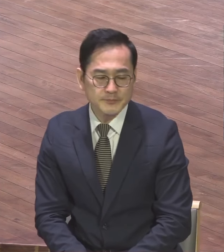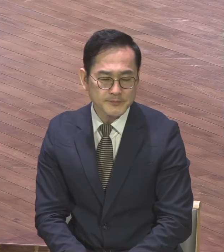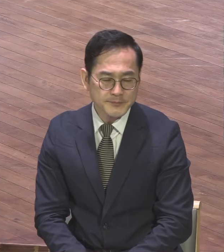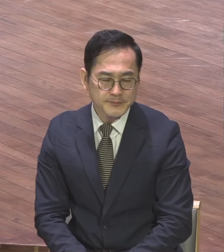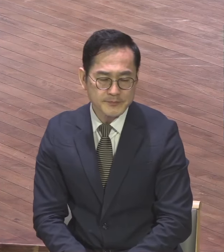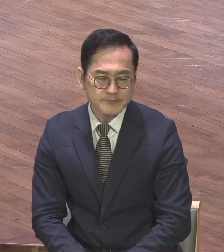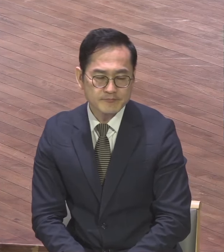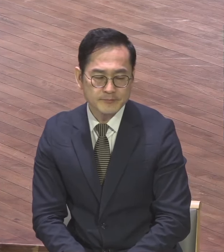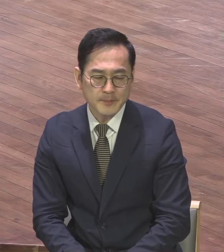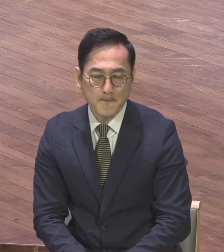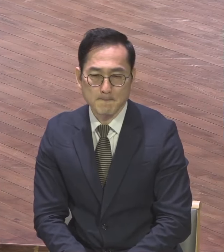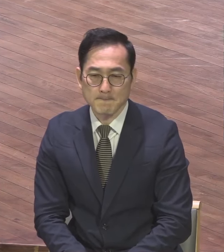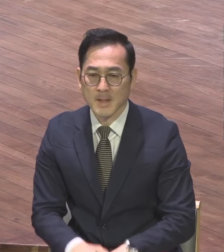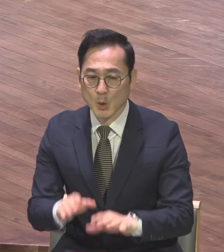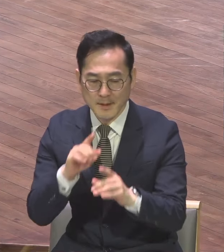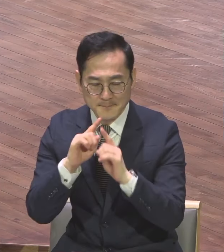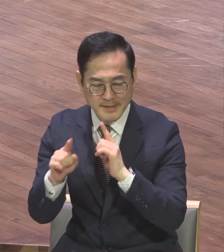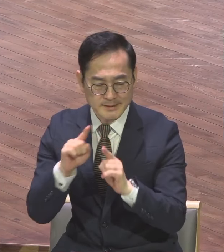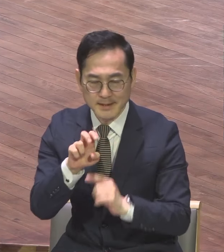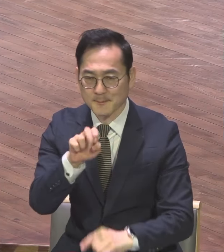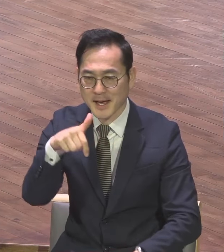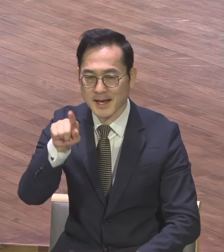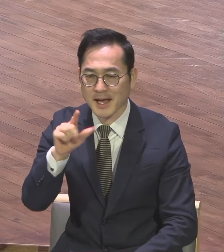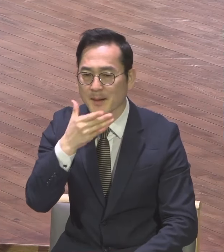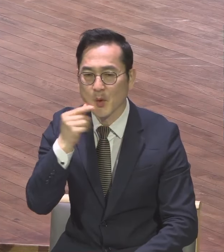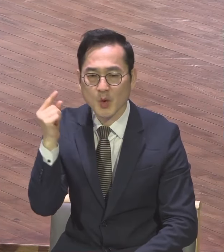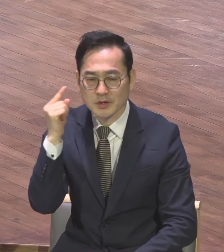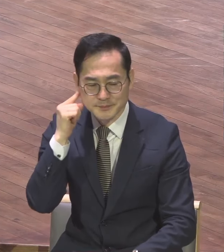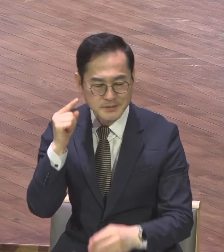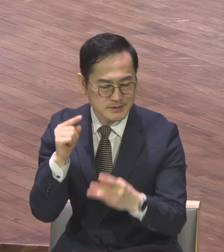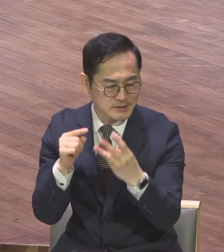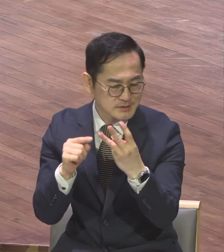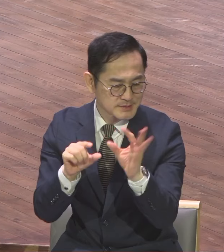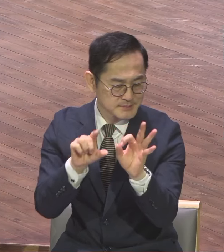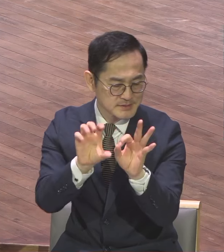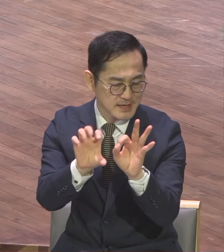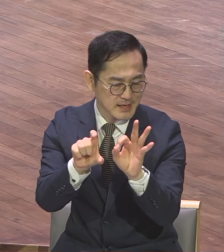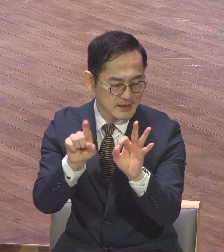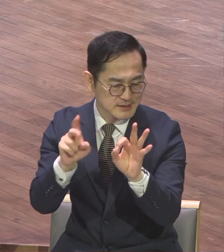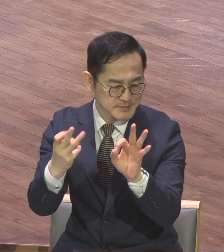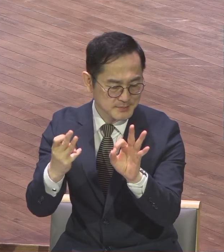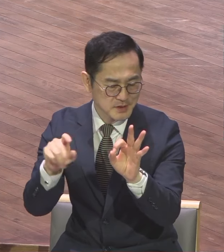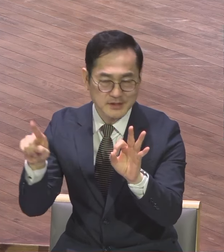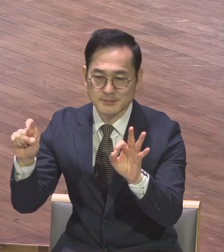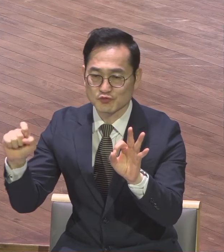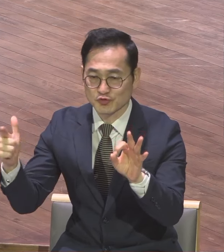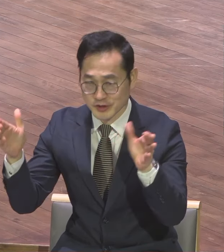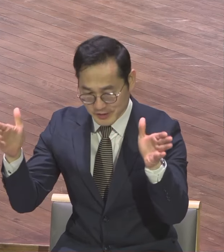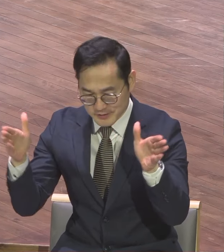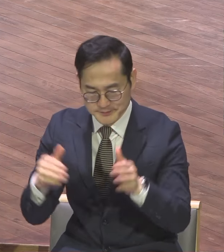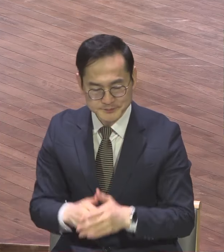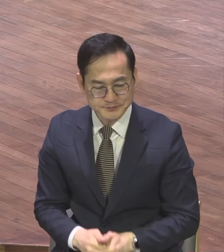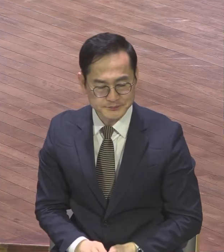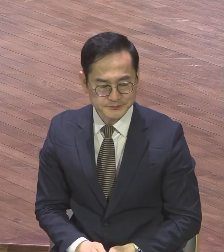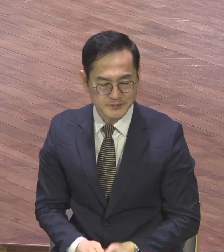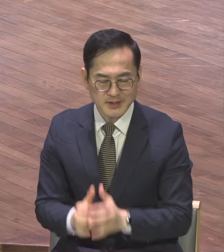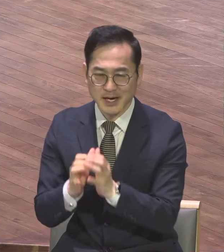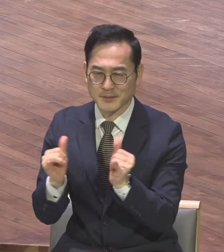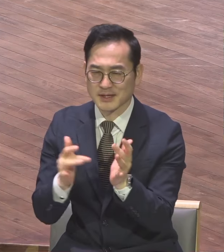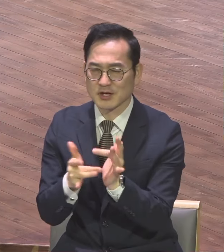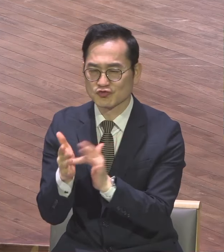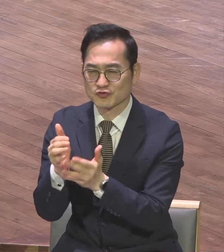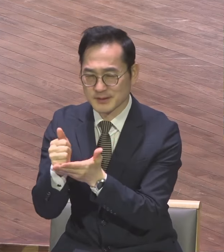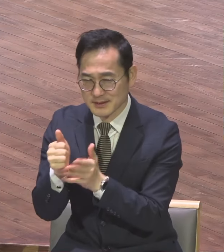오늘 은혜 받고 성취될 하나님의 말씀은 마가복음 10장 13절에서 16절까지의 말씀입니다. 사람들이